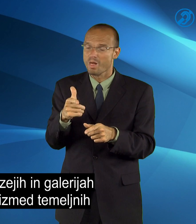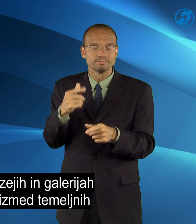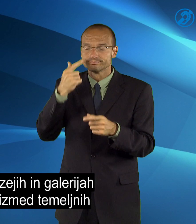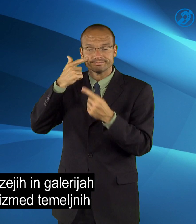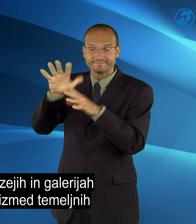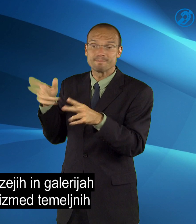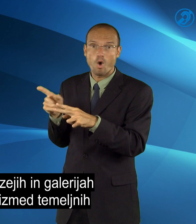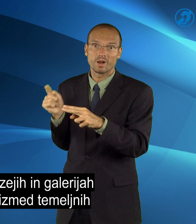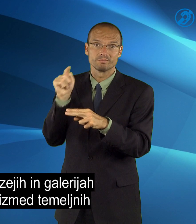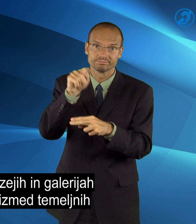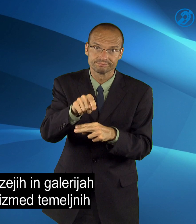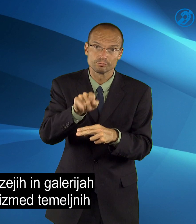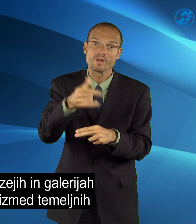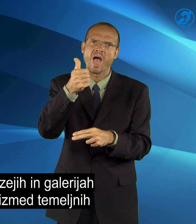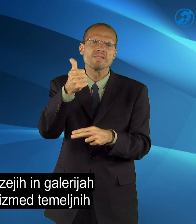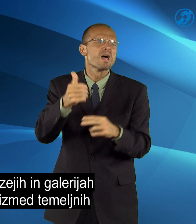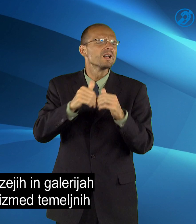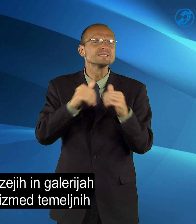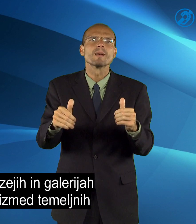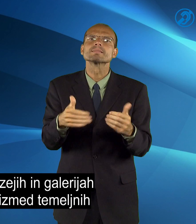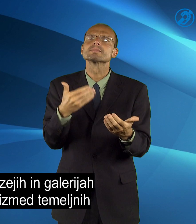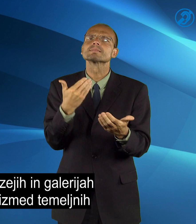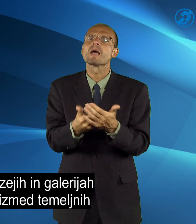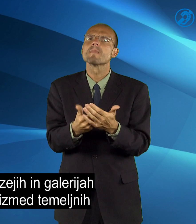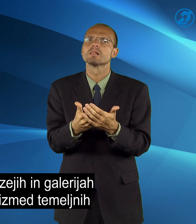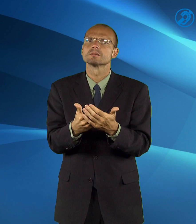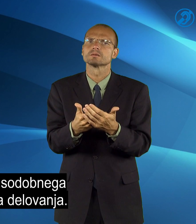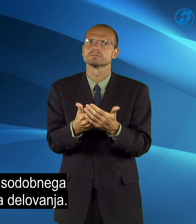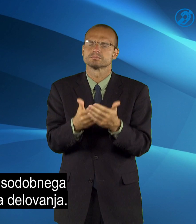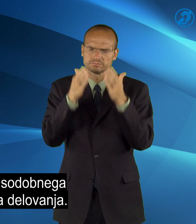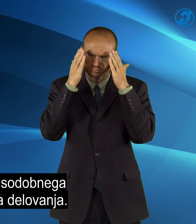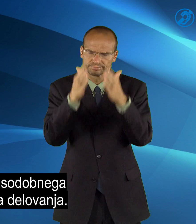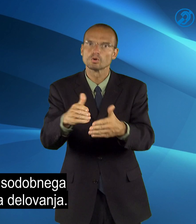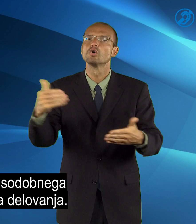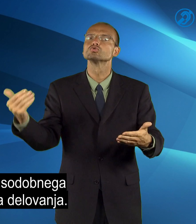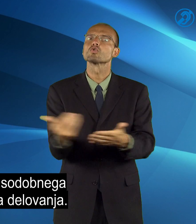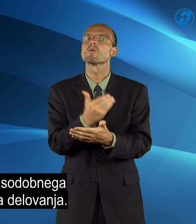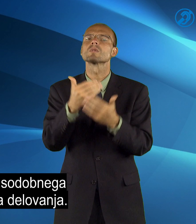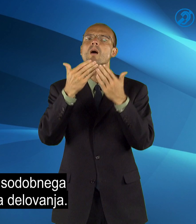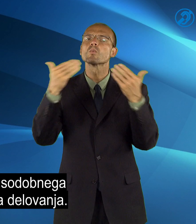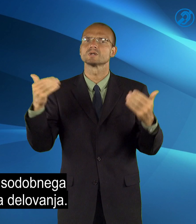galerijah prezrte, je ena izmed temeljnih paradigem sodobnega muzejskega delovanja.